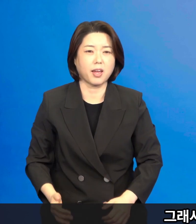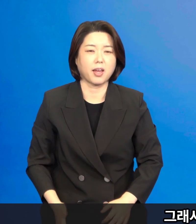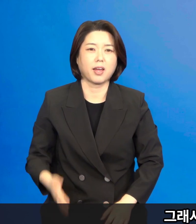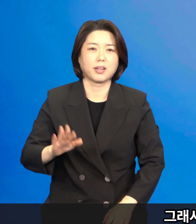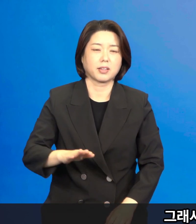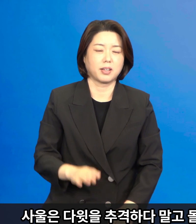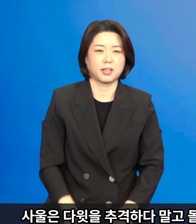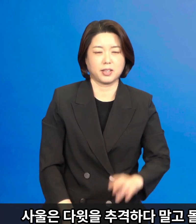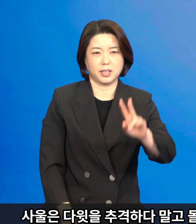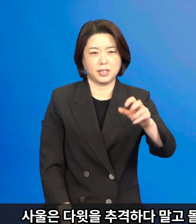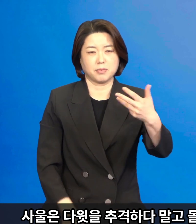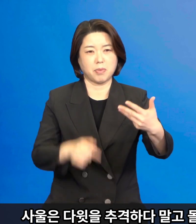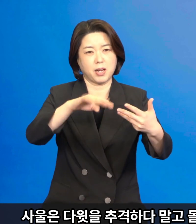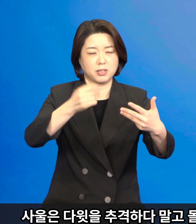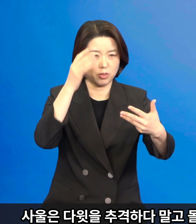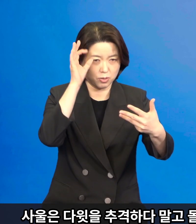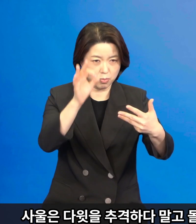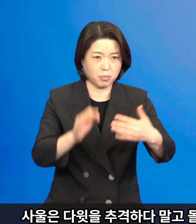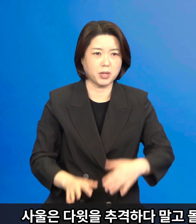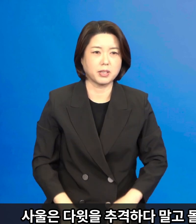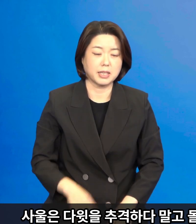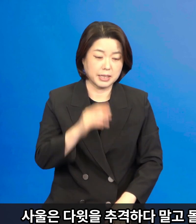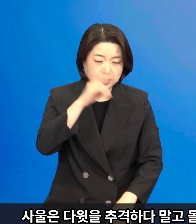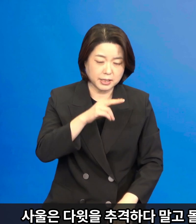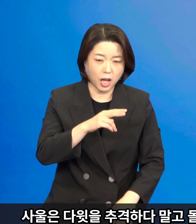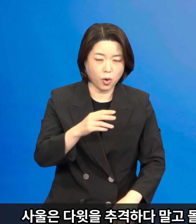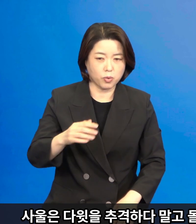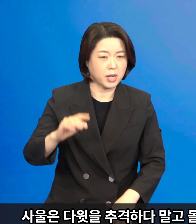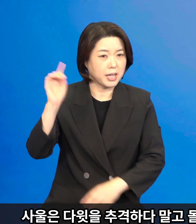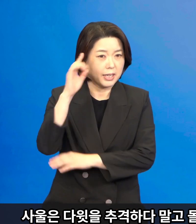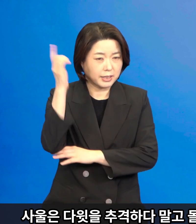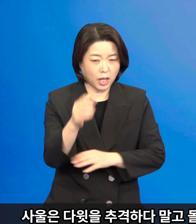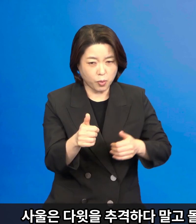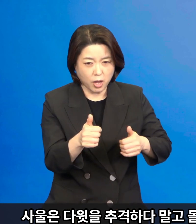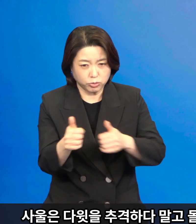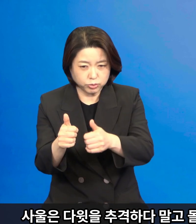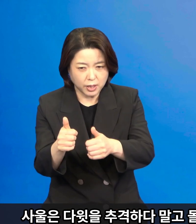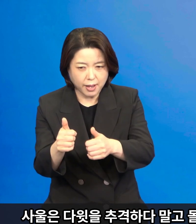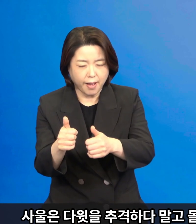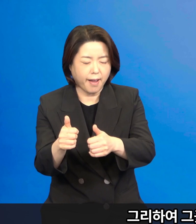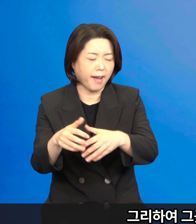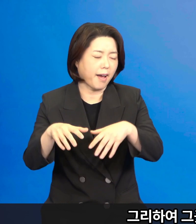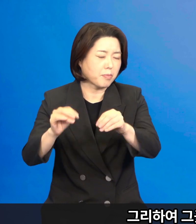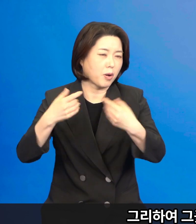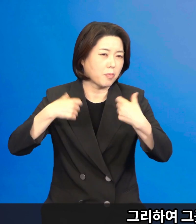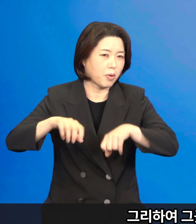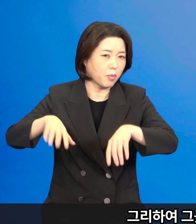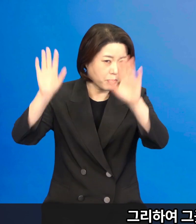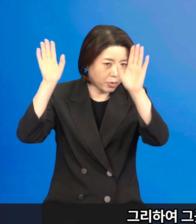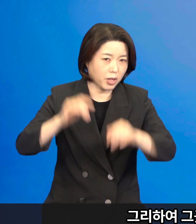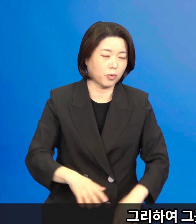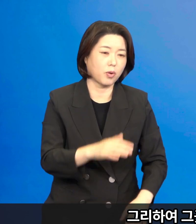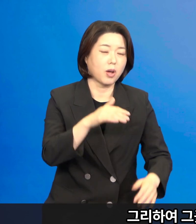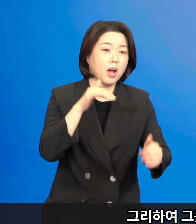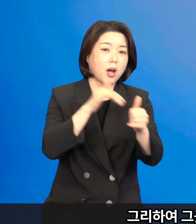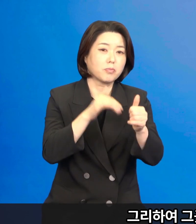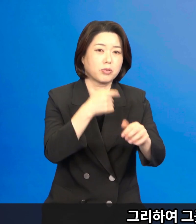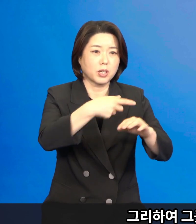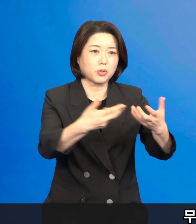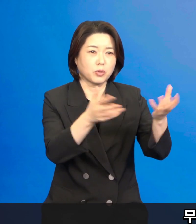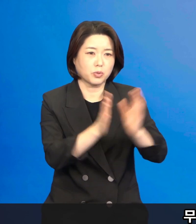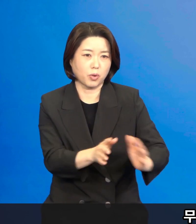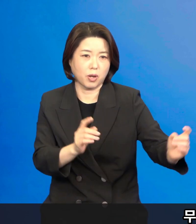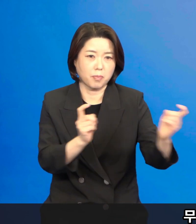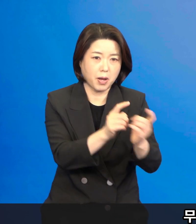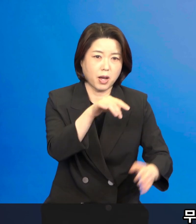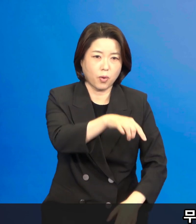그래서 28절에 보니까 사울은 다윗을 추격하다 말고 돌아가서 블레셋 족속을 맞아 싸우러 나갔다. 그리하여 그곳 이름을 셀라 하마